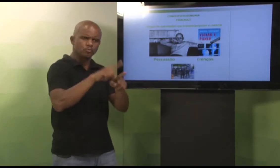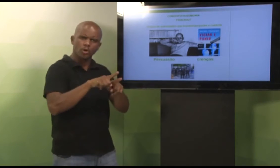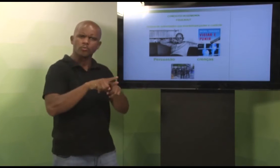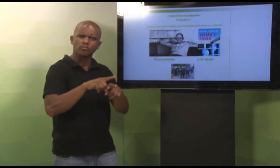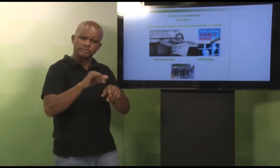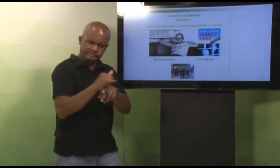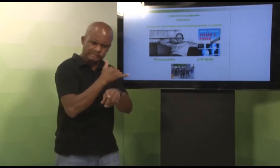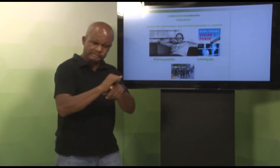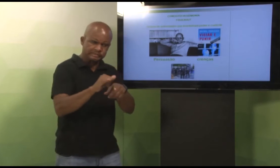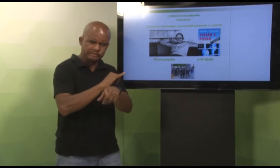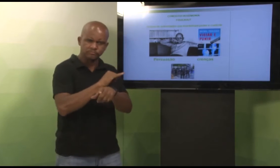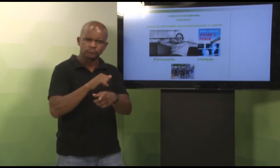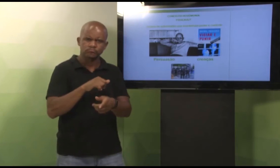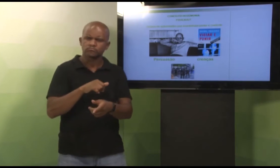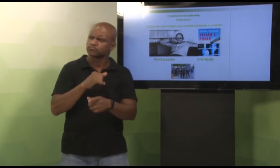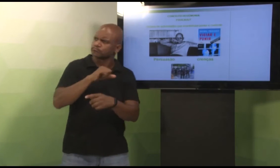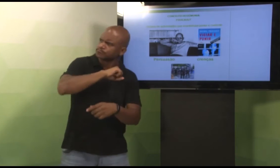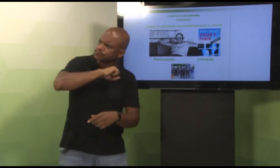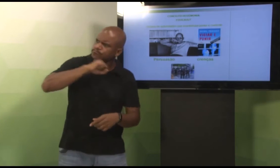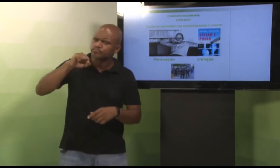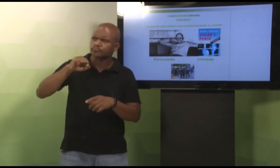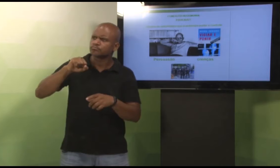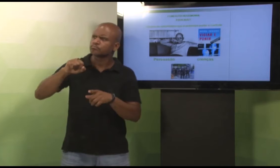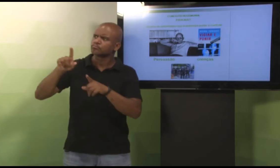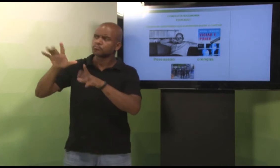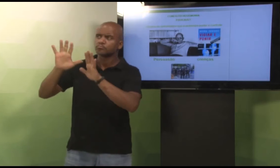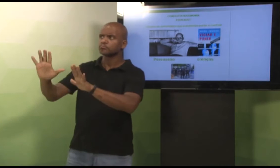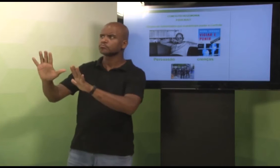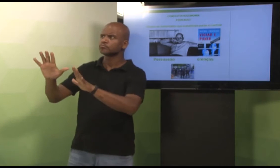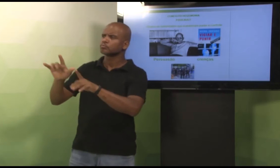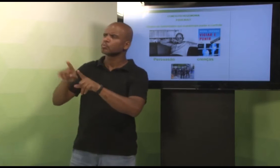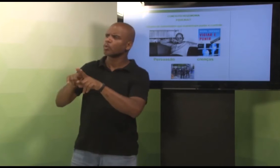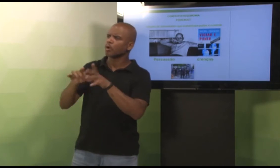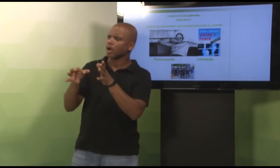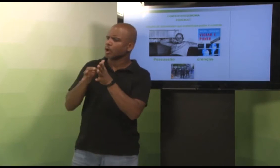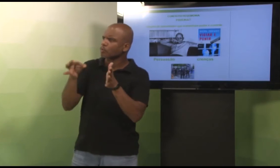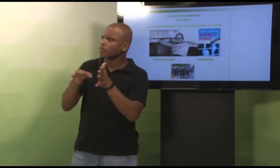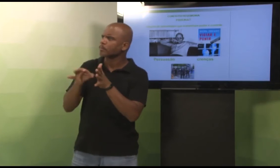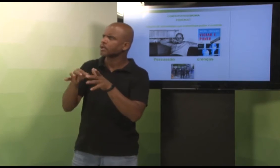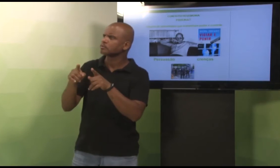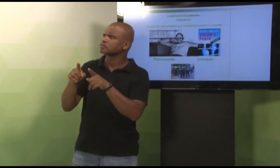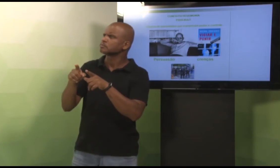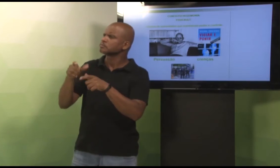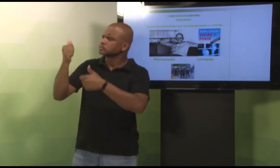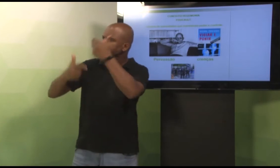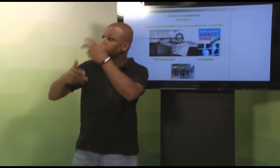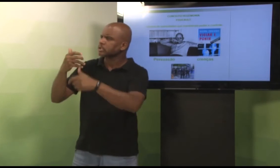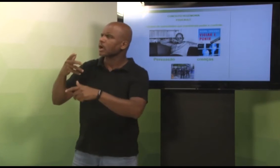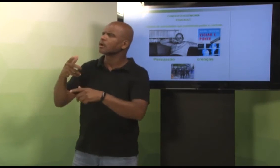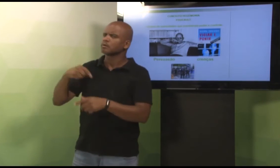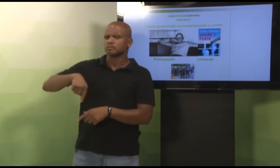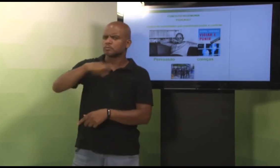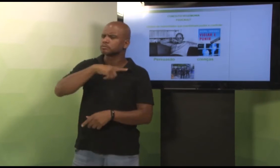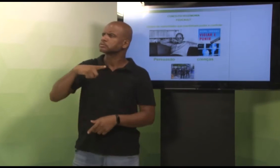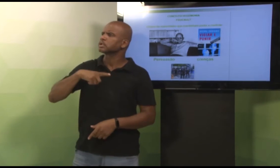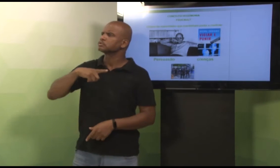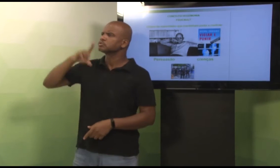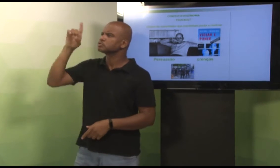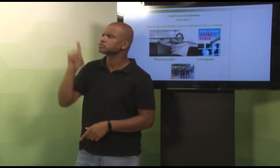suas especificidades de um determinado povo, e que não deve se sujeitar aos mandos de outro. Não, deve